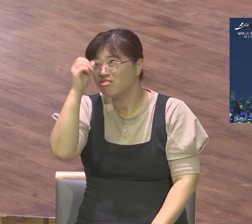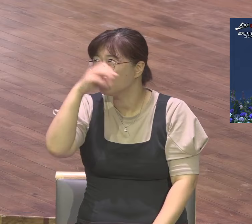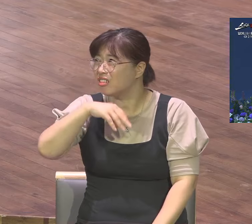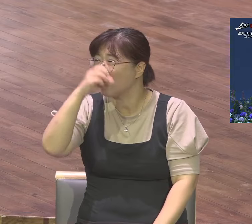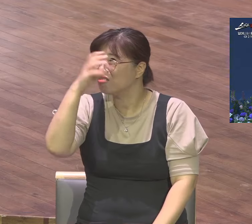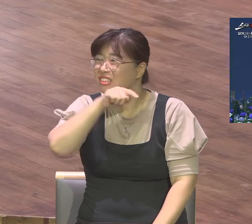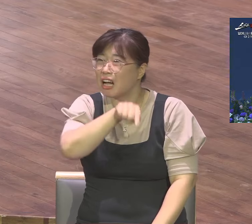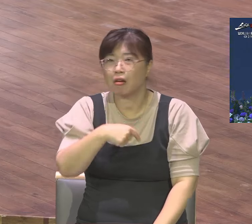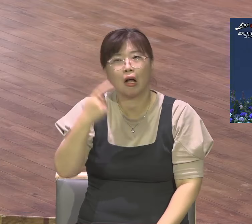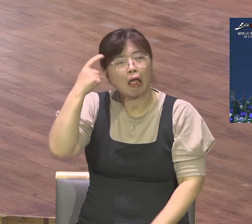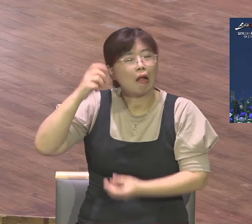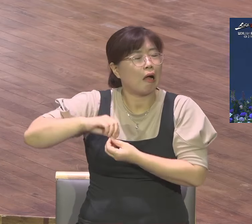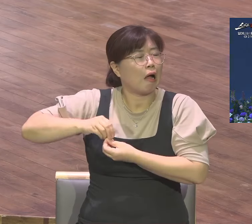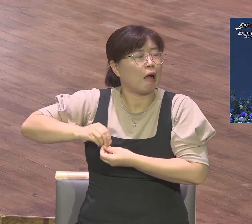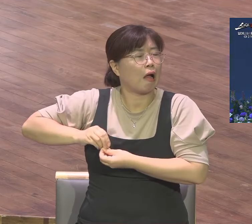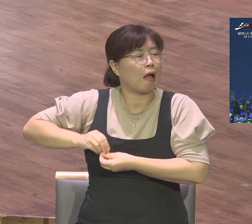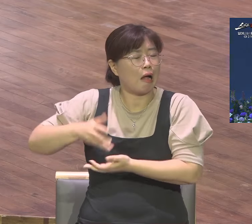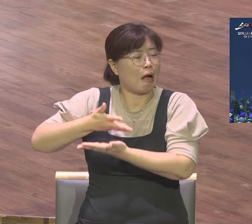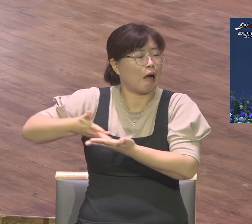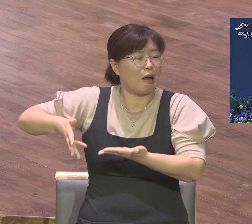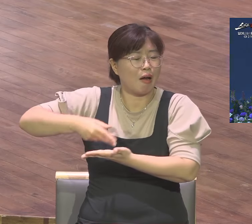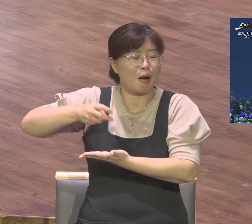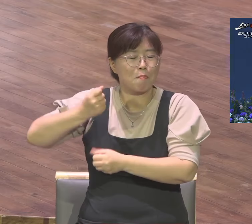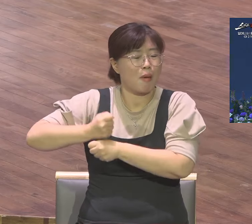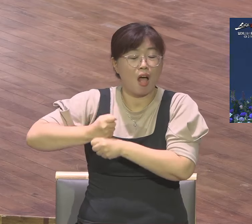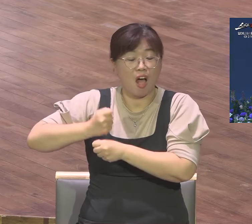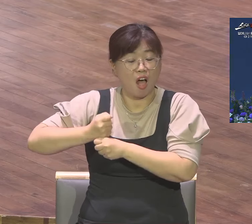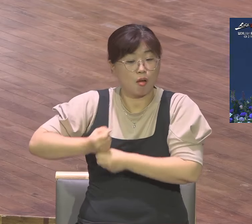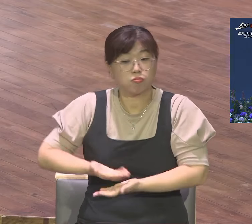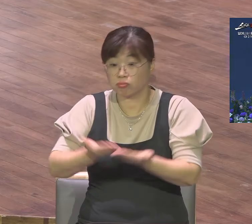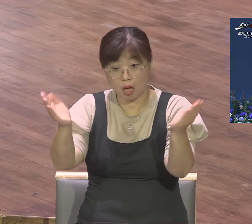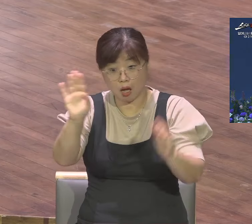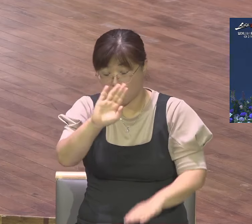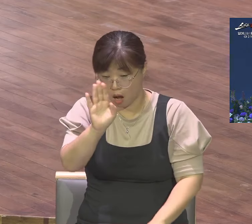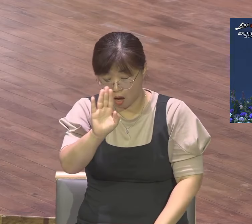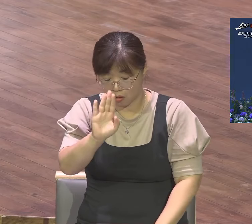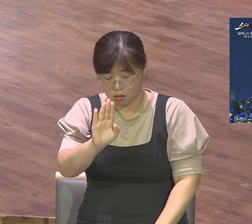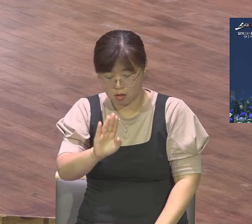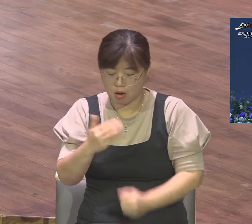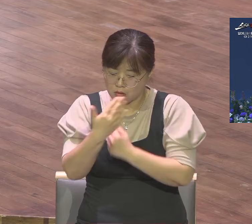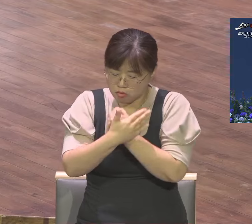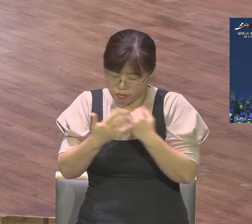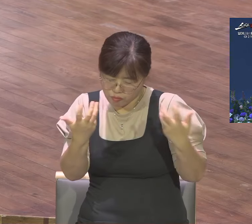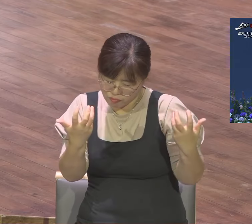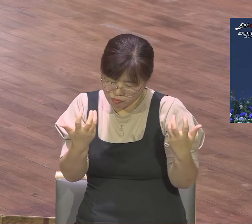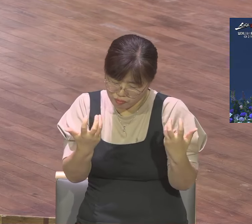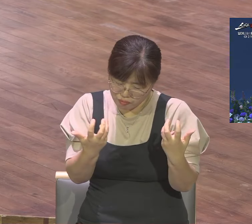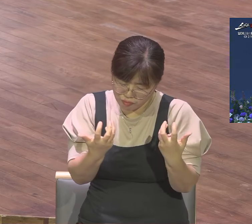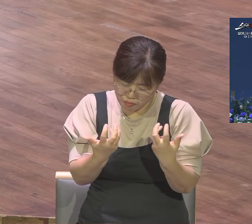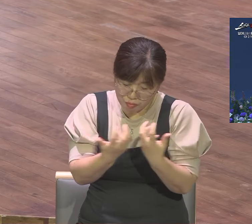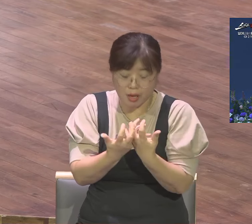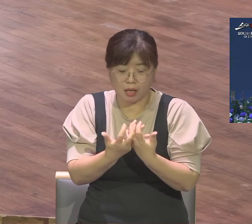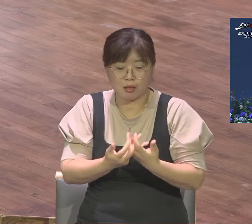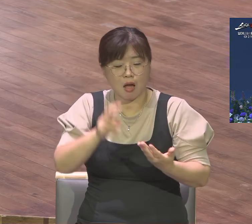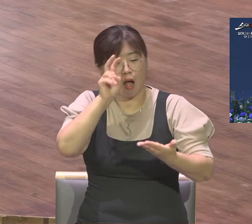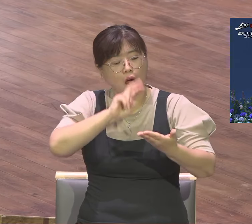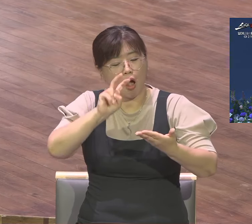얼마나 작품입니까? 영혼이 남은 거. 이 복음성들은 지나가지만은 찬송가는 영혼이 남잖아요.